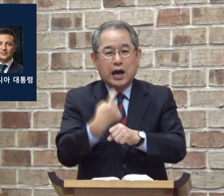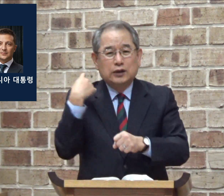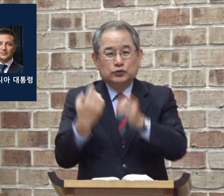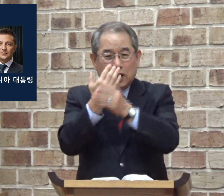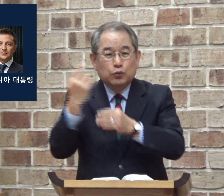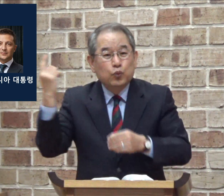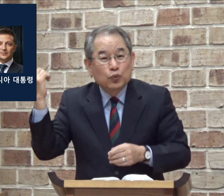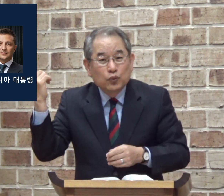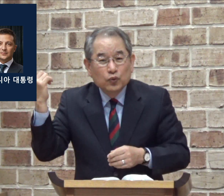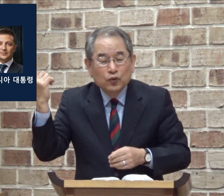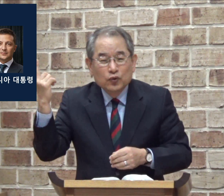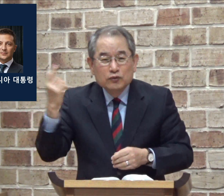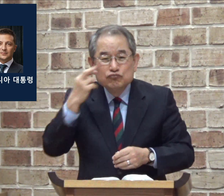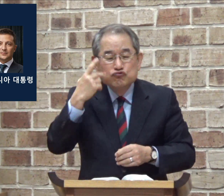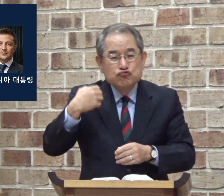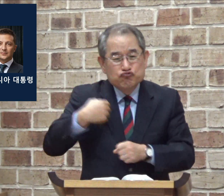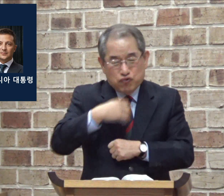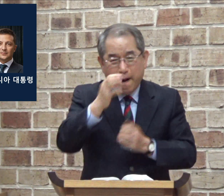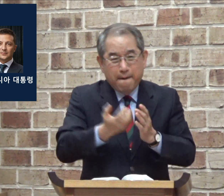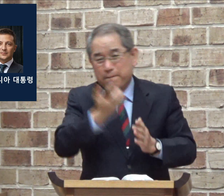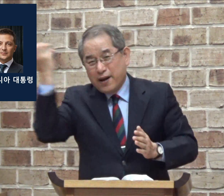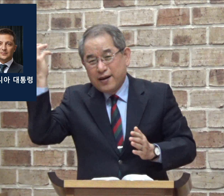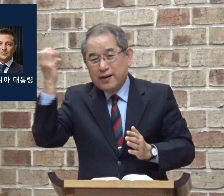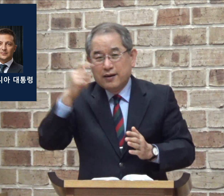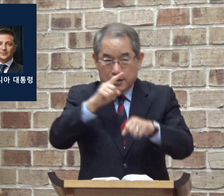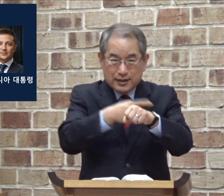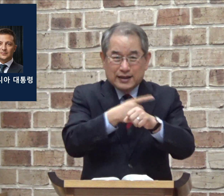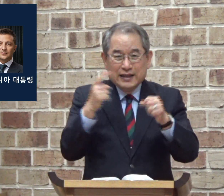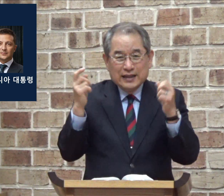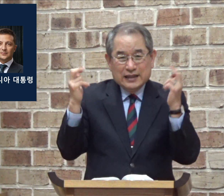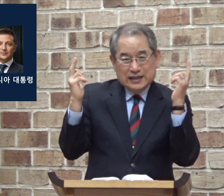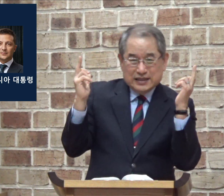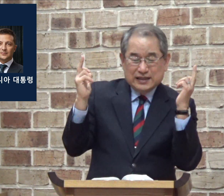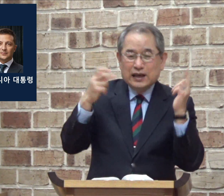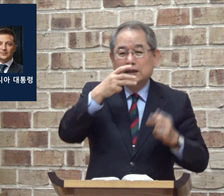수아로 아프간 대통령과 또 그 옆에